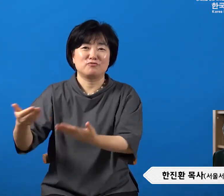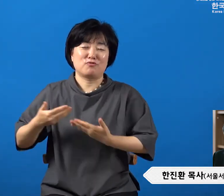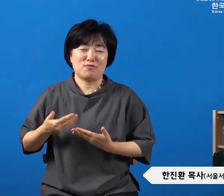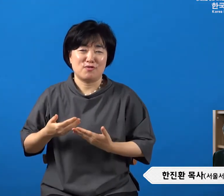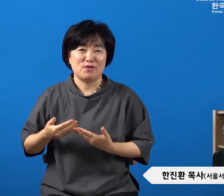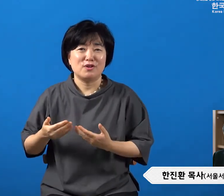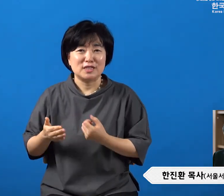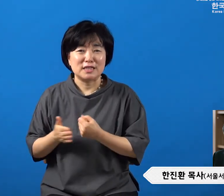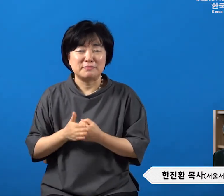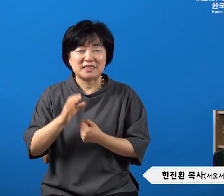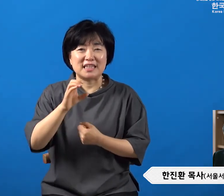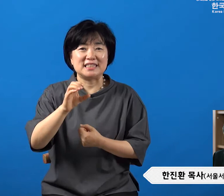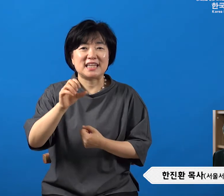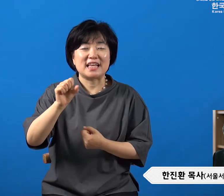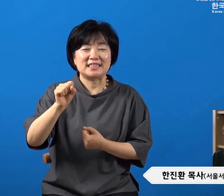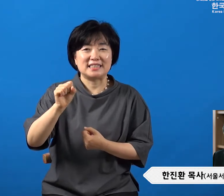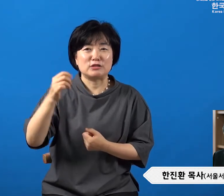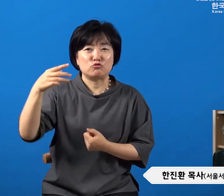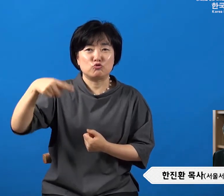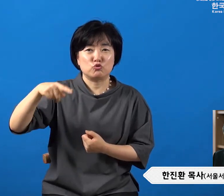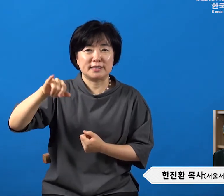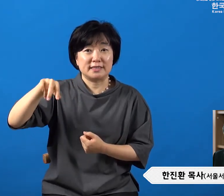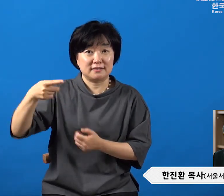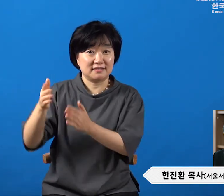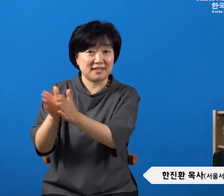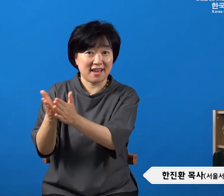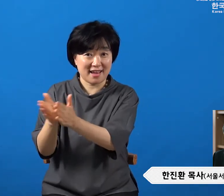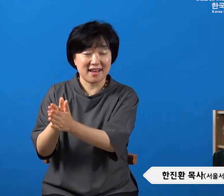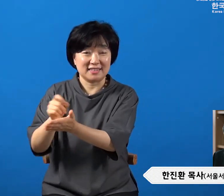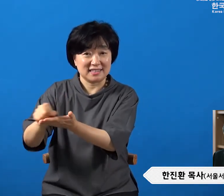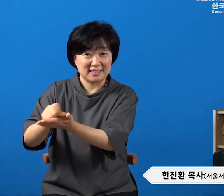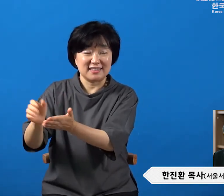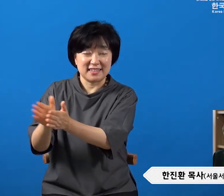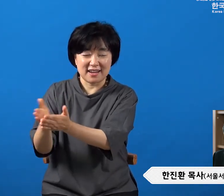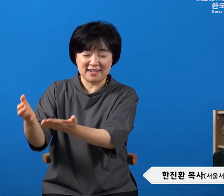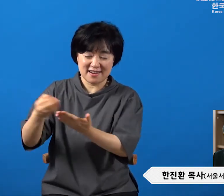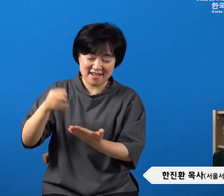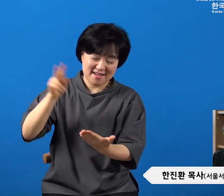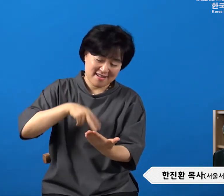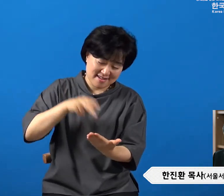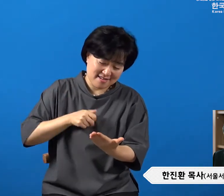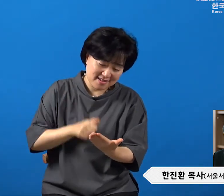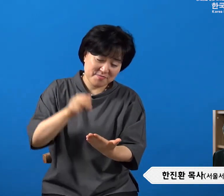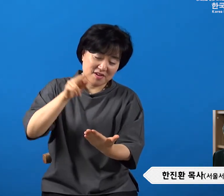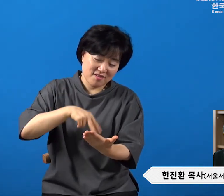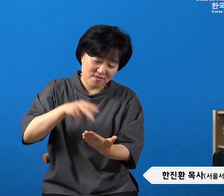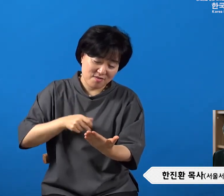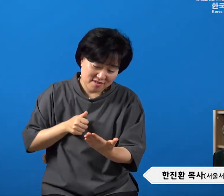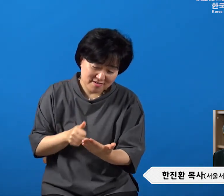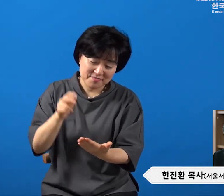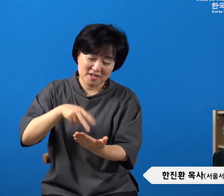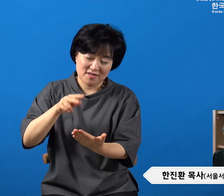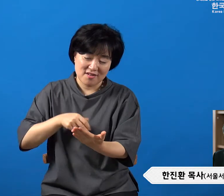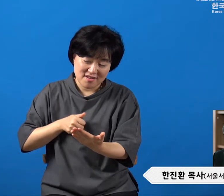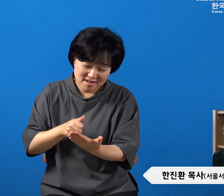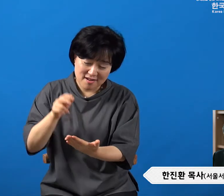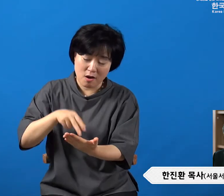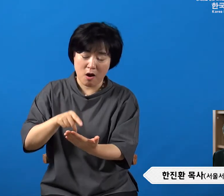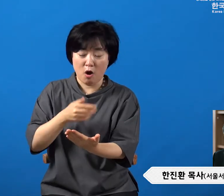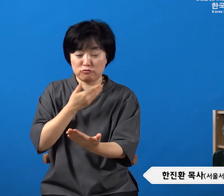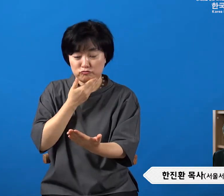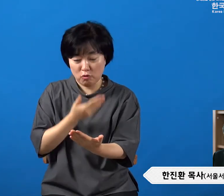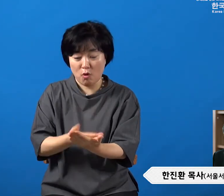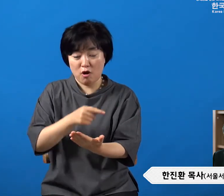그 C.S. 루이스 책을 열심히 읽었습니다. 읽고 또 읽고 수십 번씩 되풀이해서 읽고,